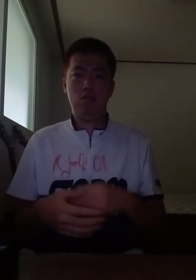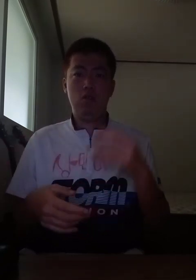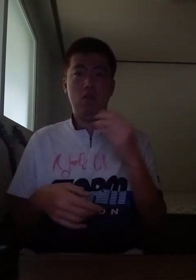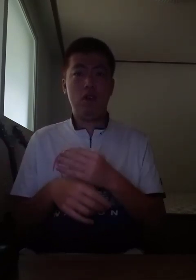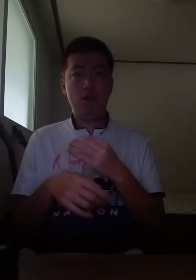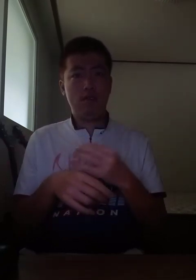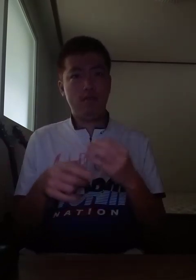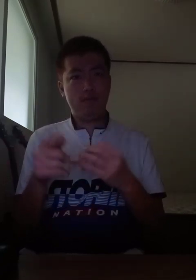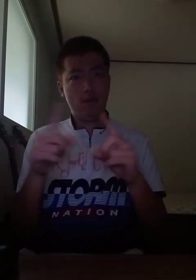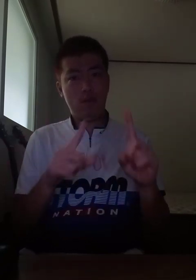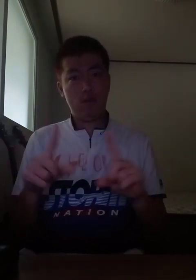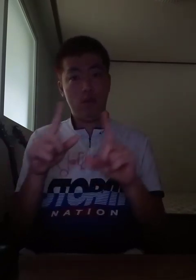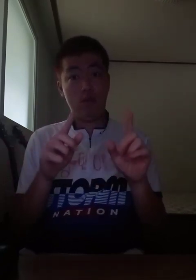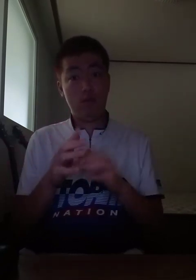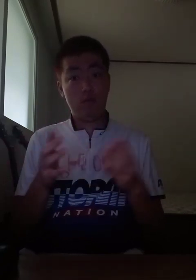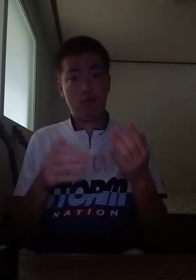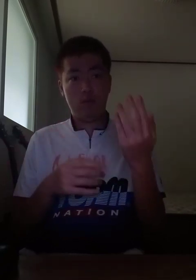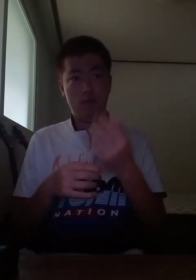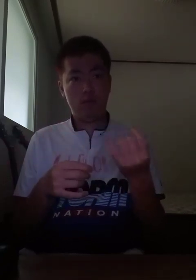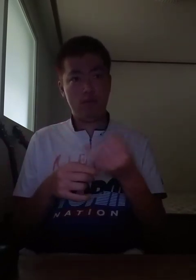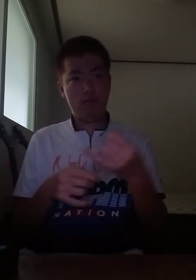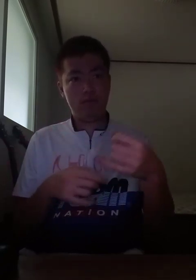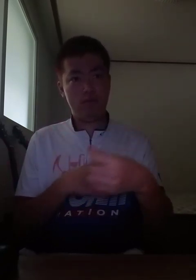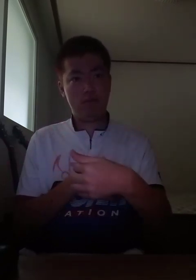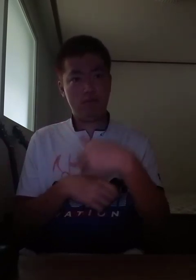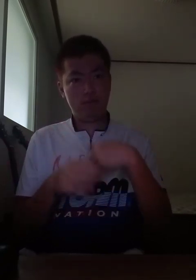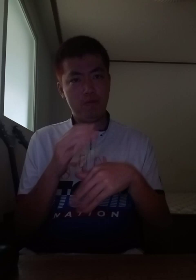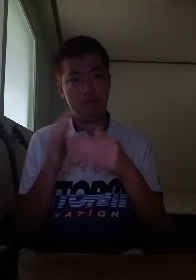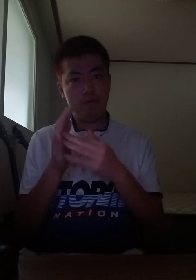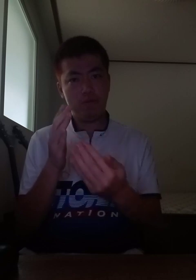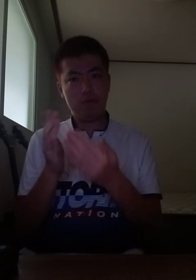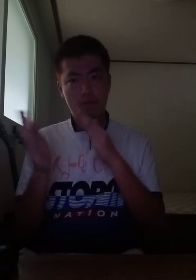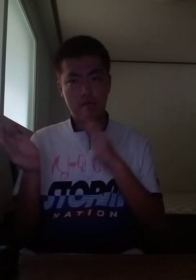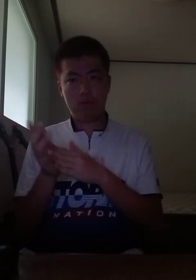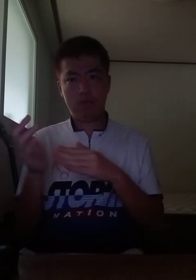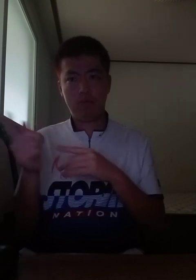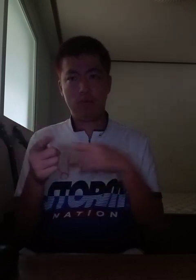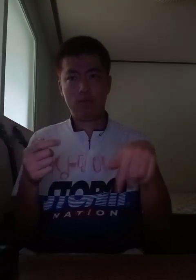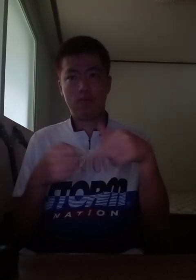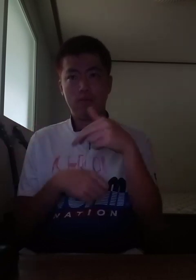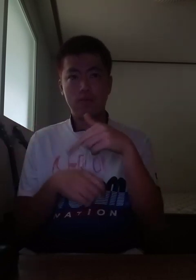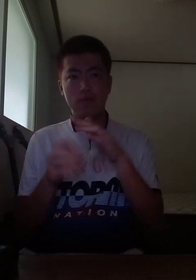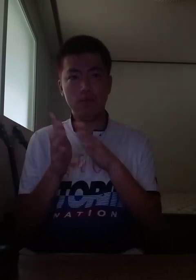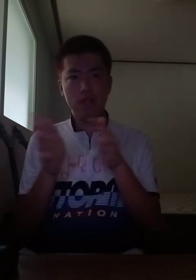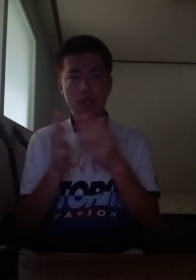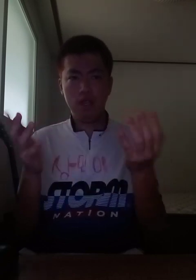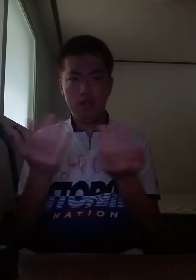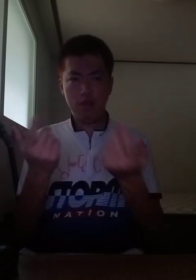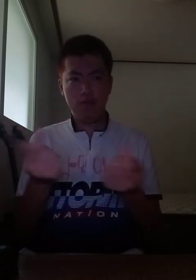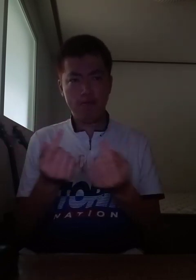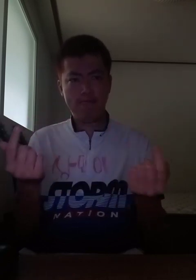환승센터 생기고 그다음에 내려오고 같이 겹차고 주말에는 롯데 쪽에 이제 차량이